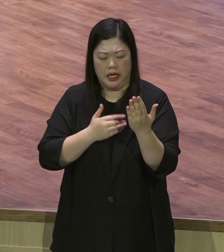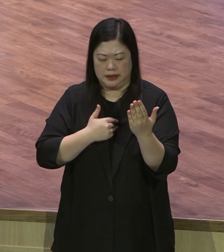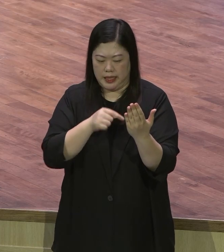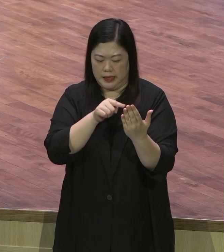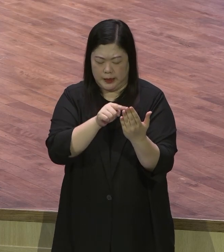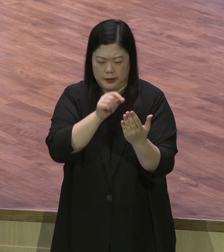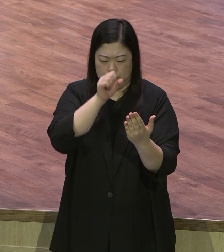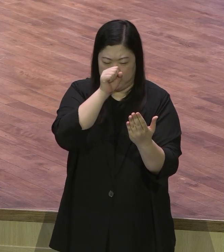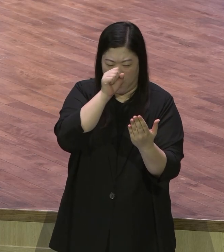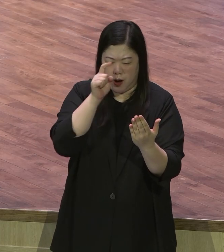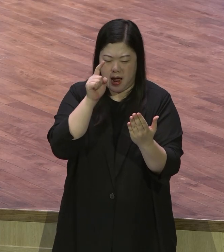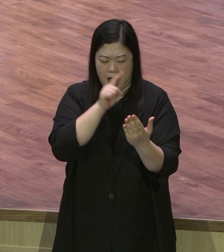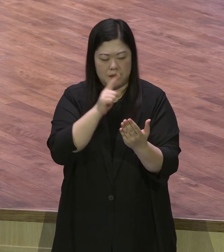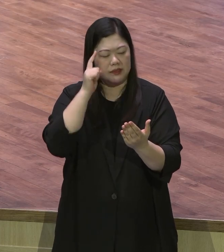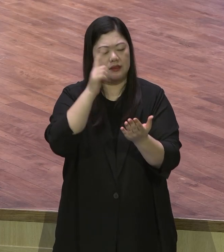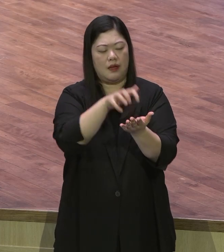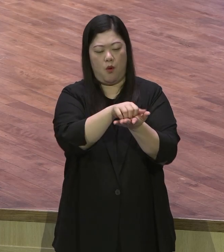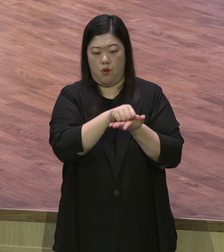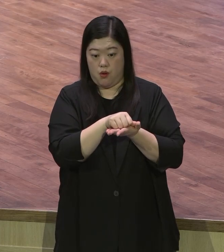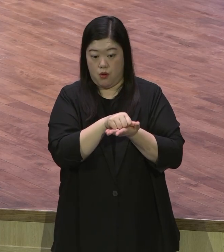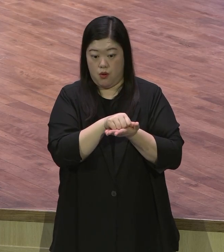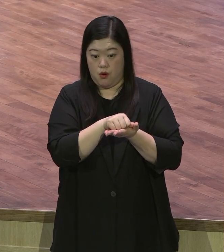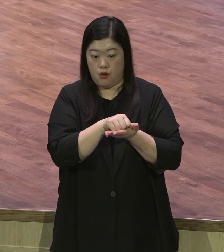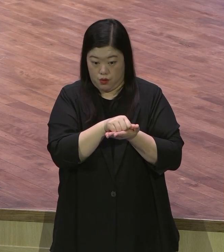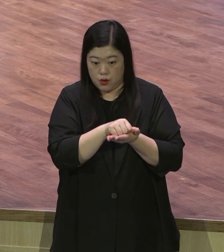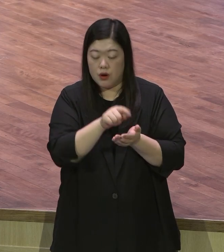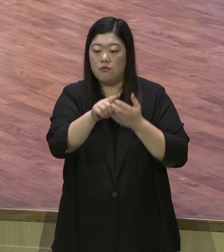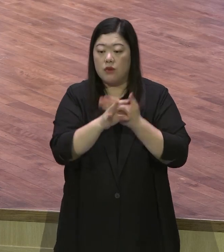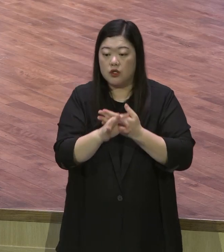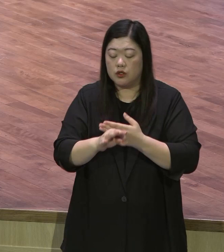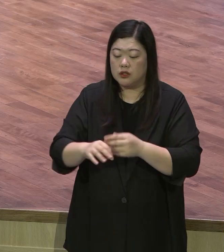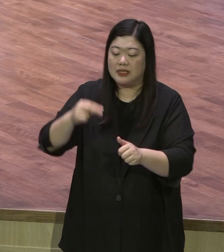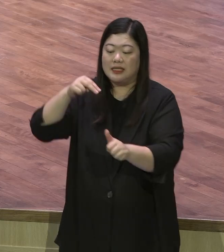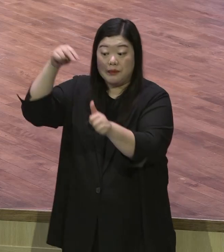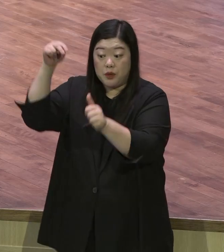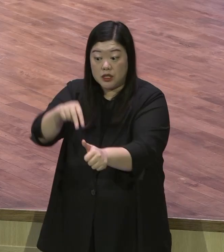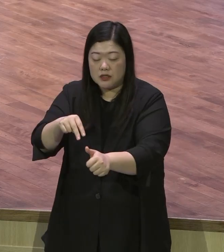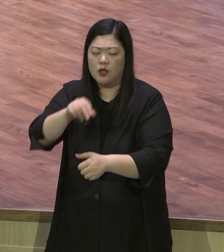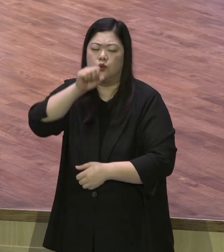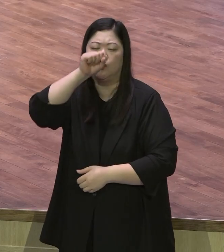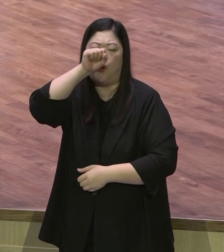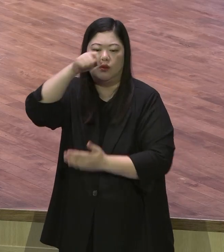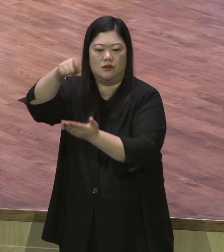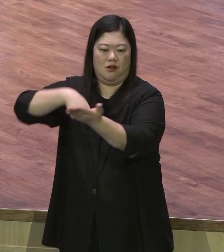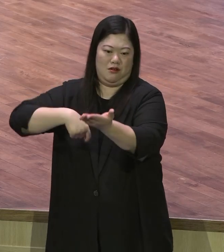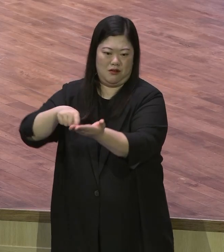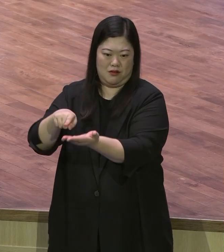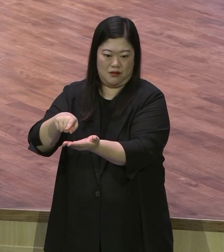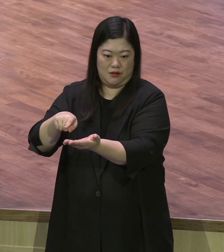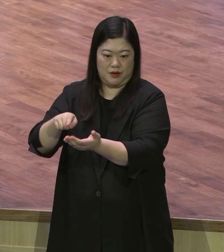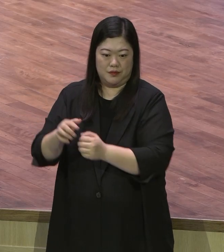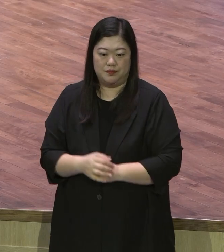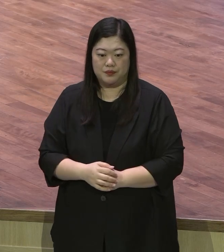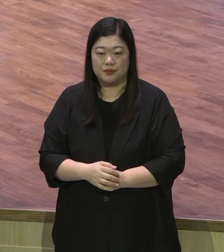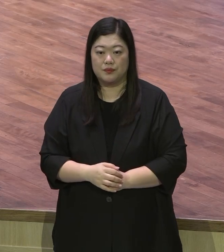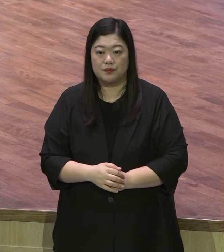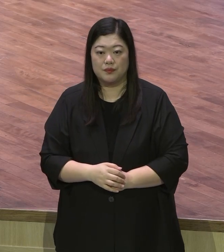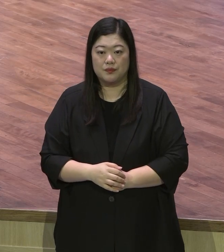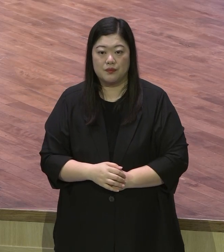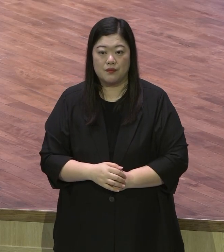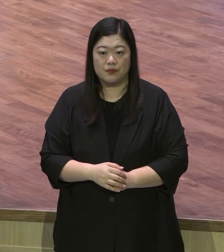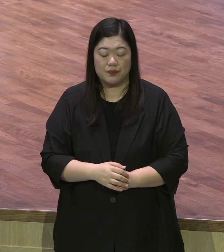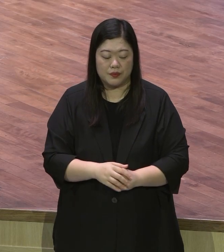말씀은 정답노트예요. 흔히 오해하는 것이 신명기 말씀을 율법으로만 바라보는데 신명기는